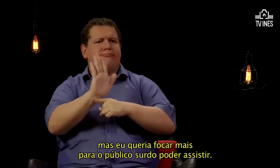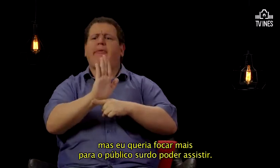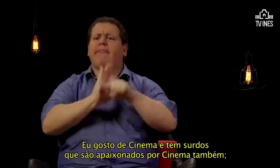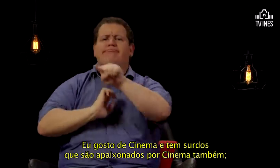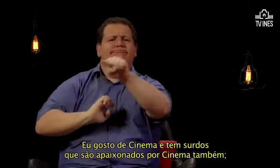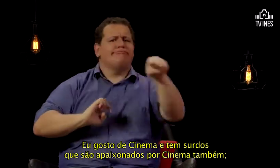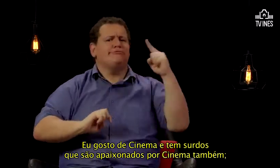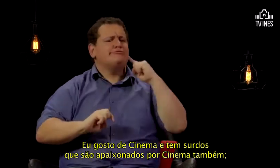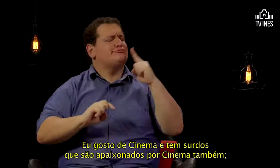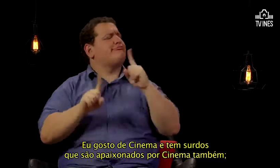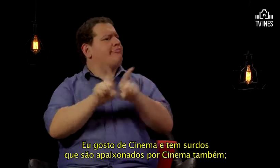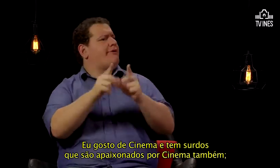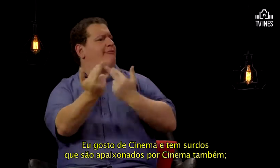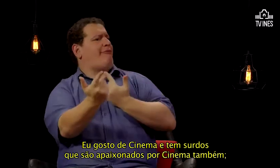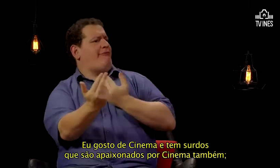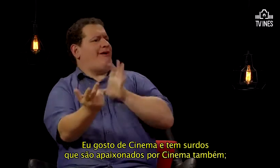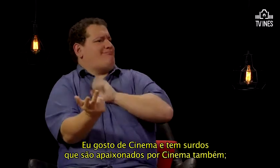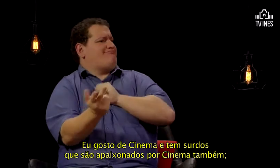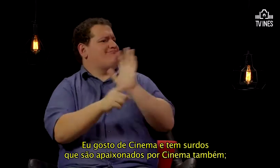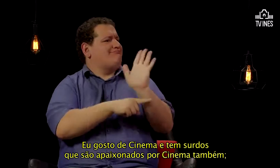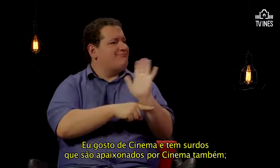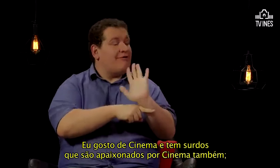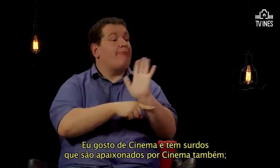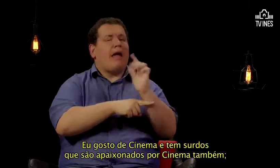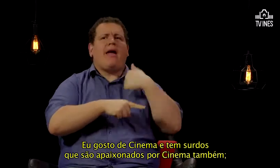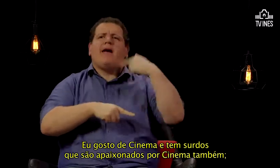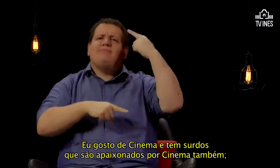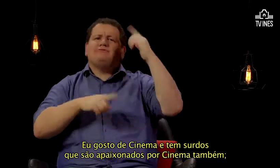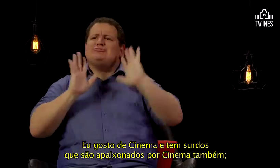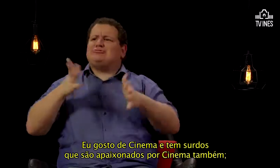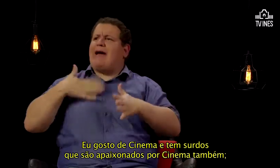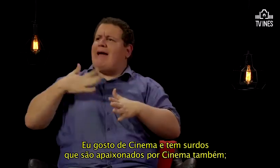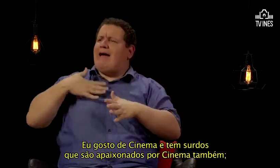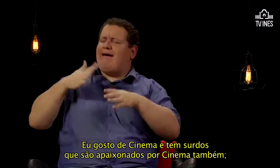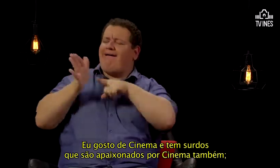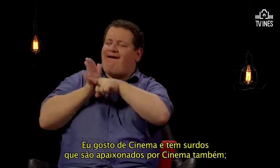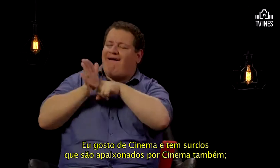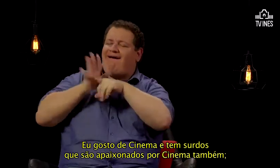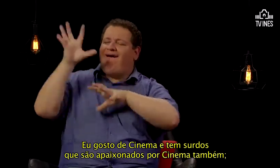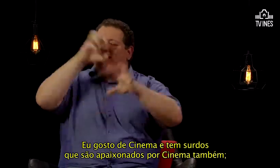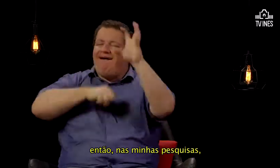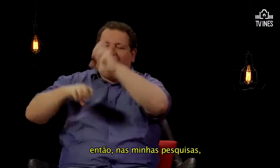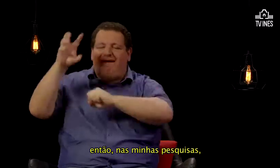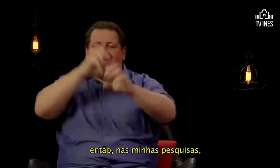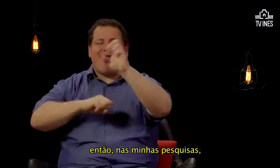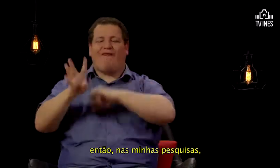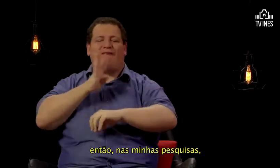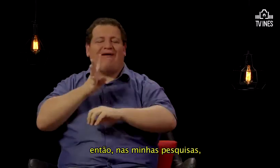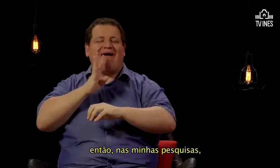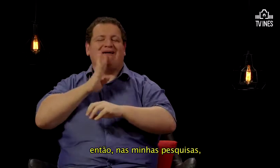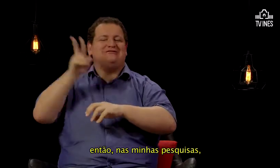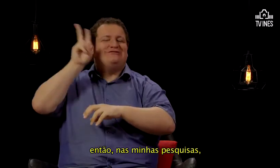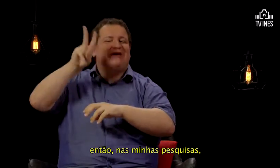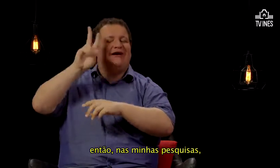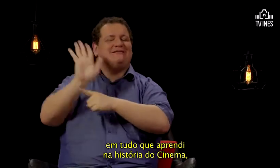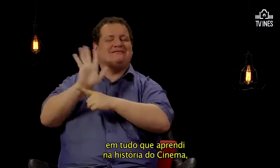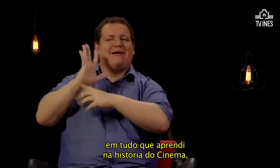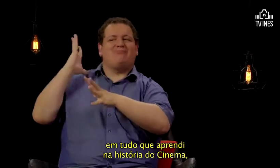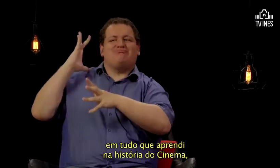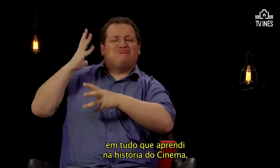Eu gosto de cinema, e tem surdos que são apaixonados por cinema também. Então, nas minhas pesquisas, em tudo que eu